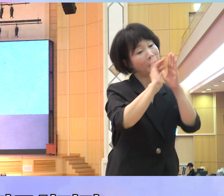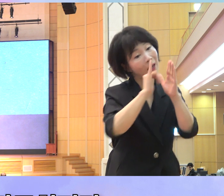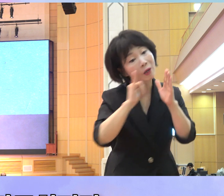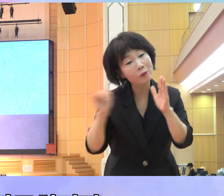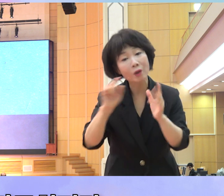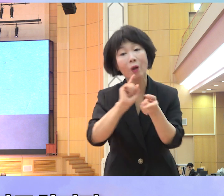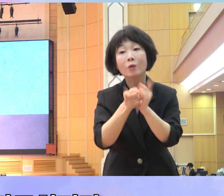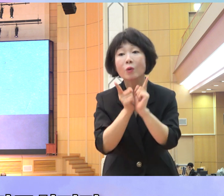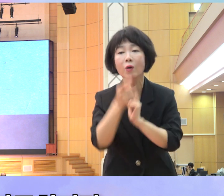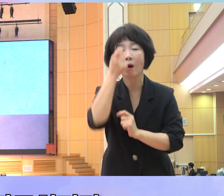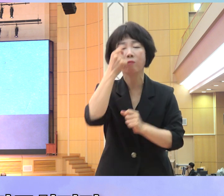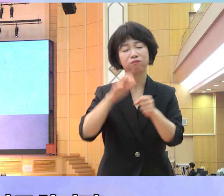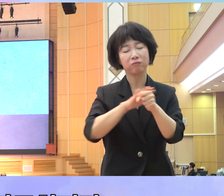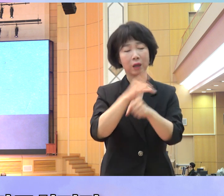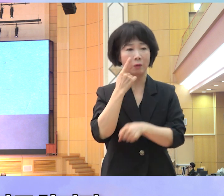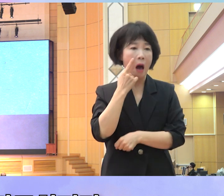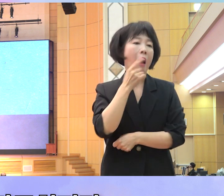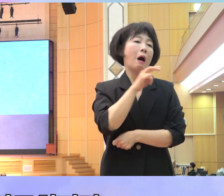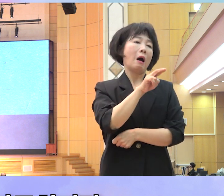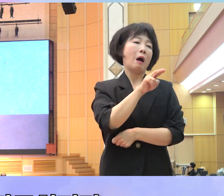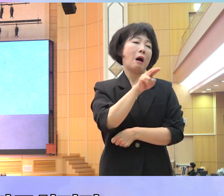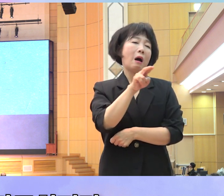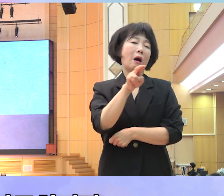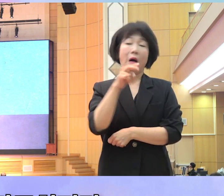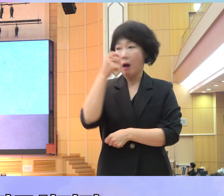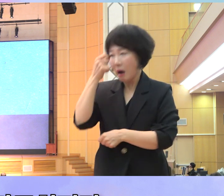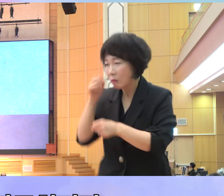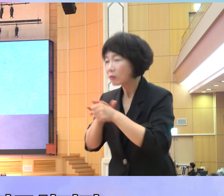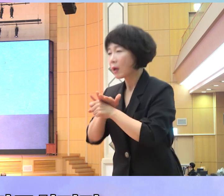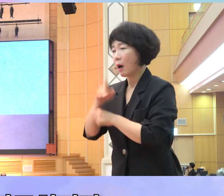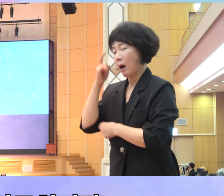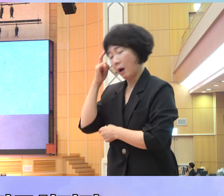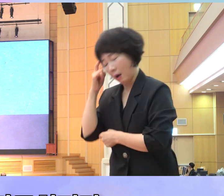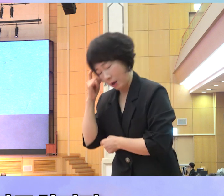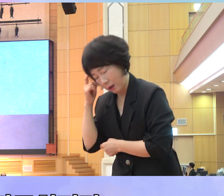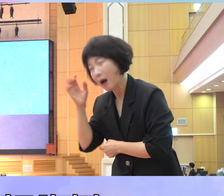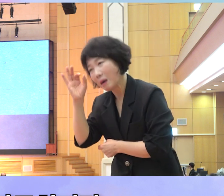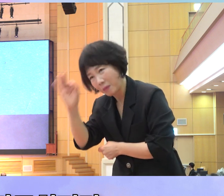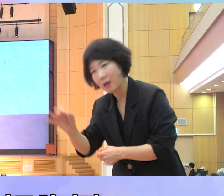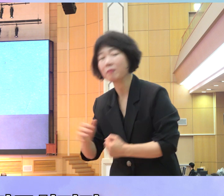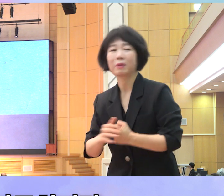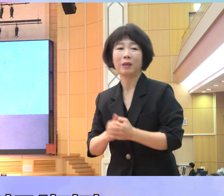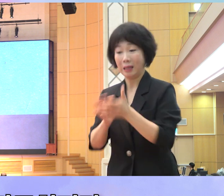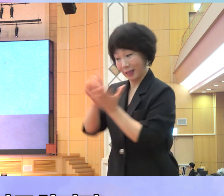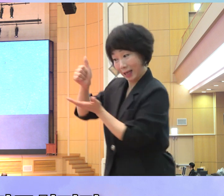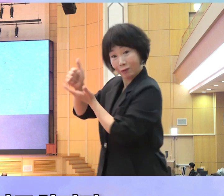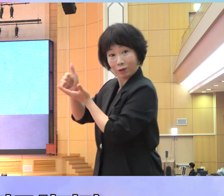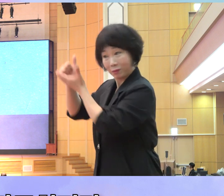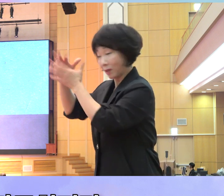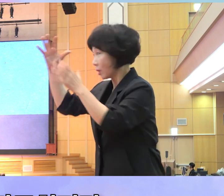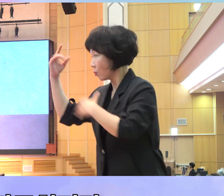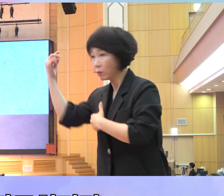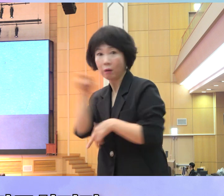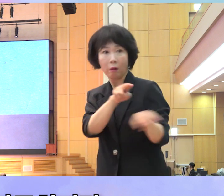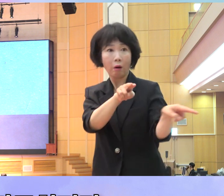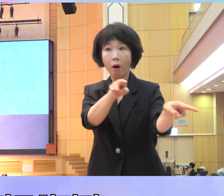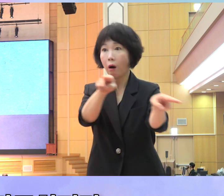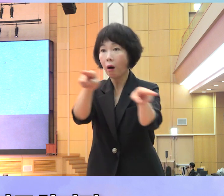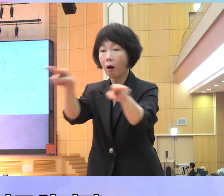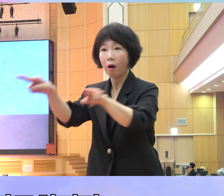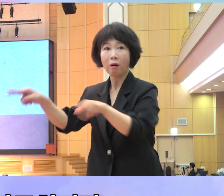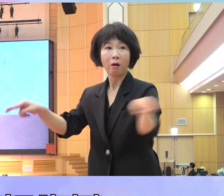긍휼함으로 바라볼 때, 그러니까 예수님이 우리를 향해서 긍휼하심으로 바라보신